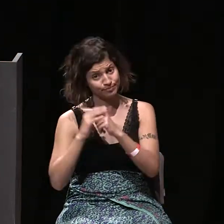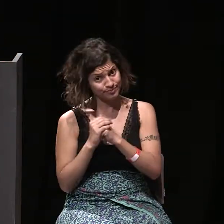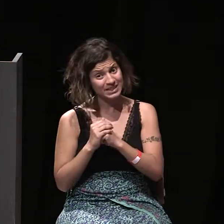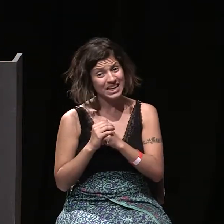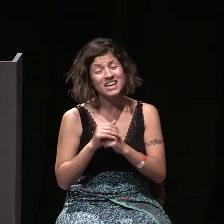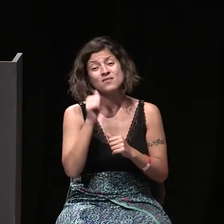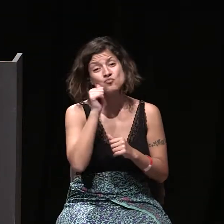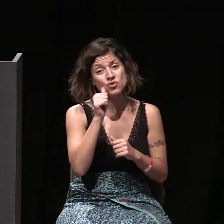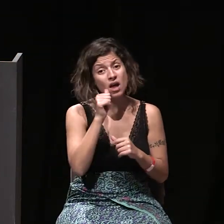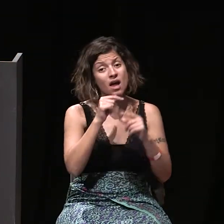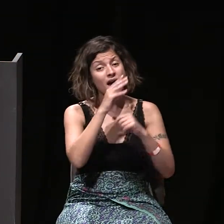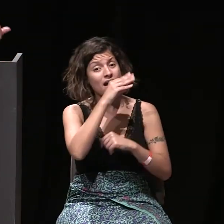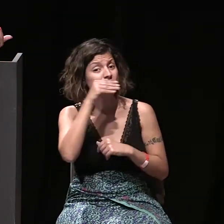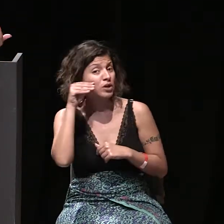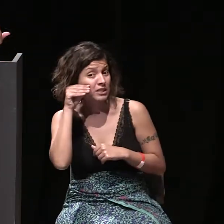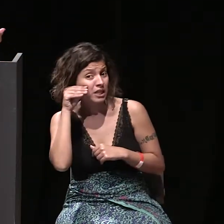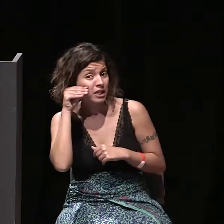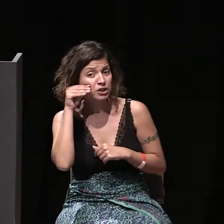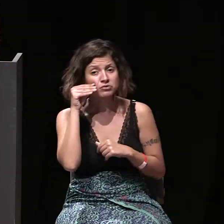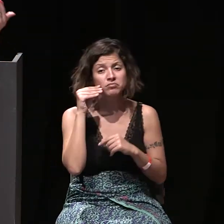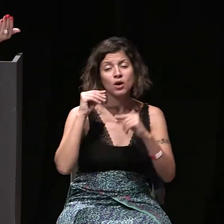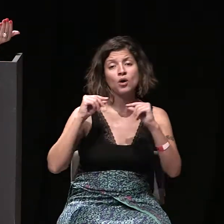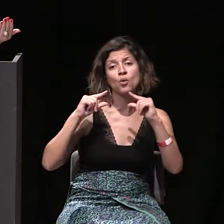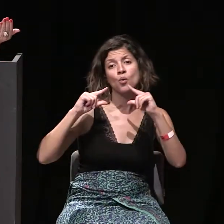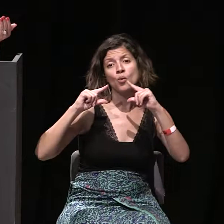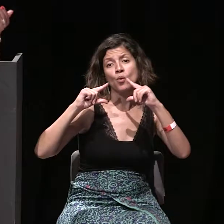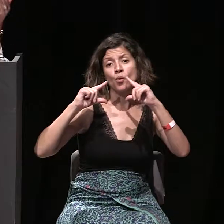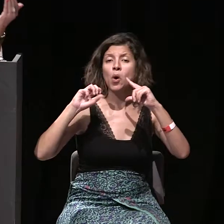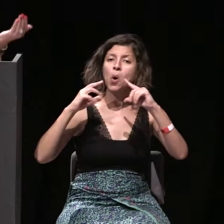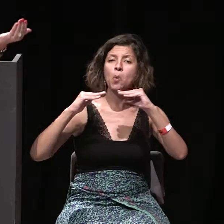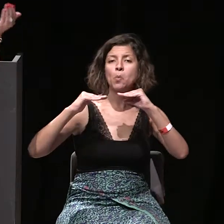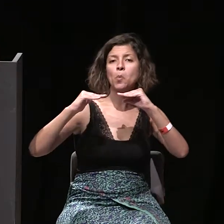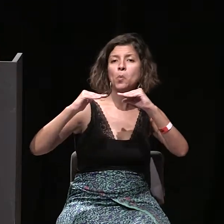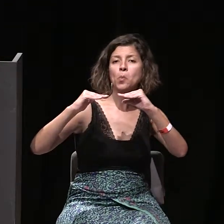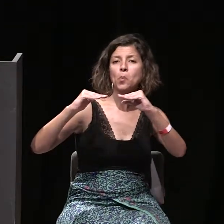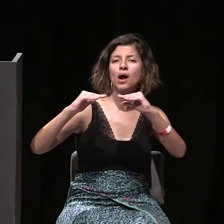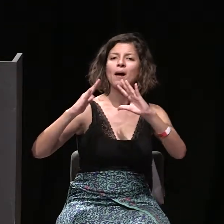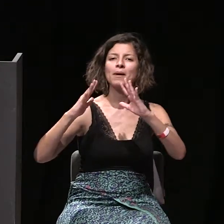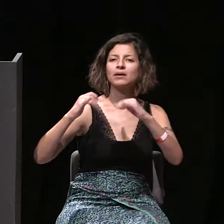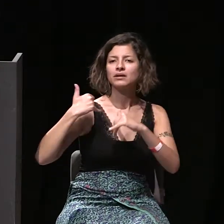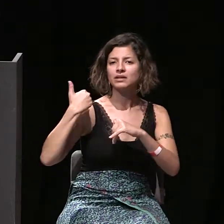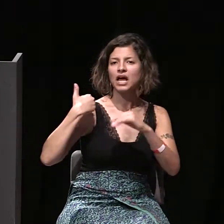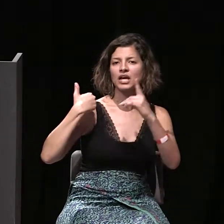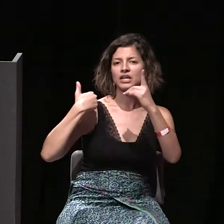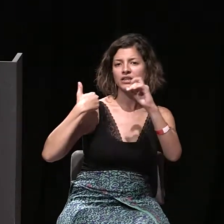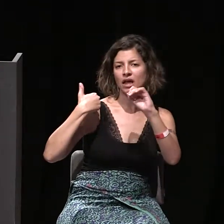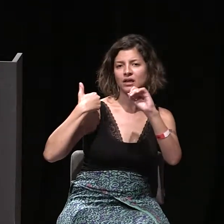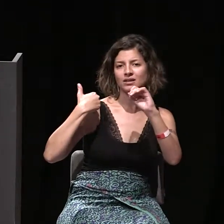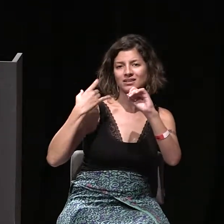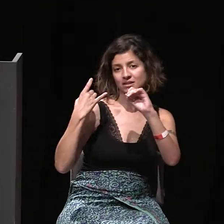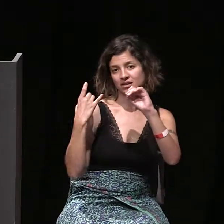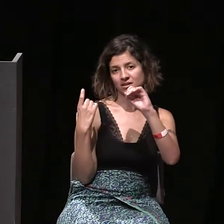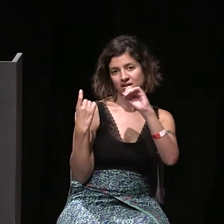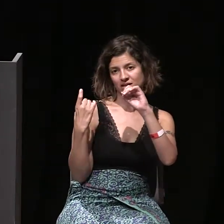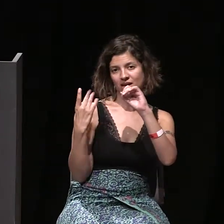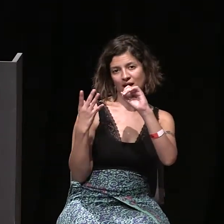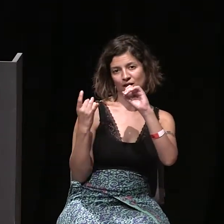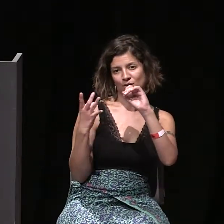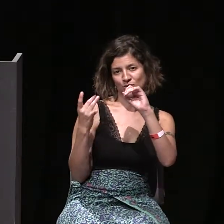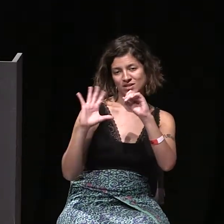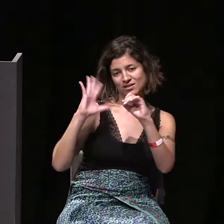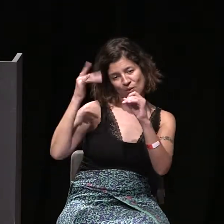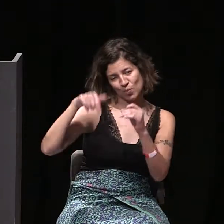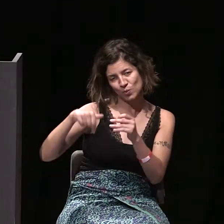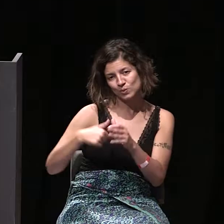continua ou se mantendo ou aumentando entre 10 e 14 anos, que é o que está